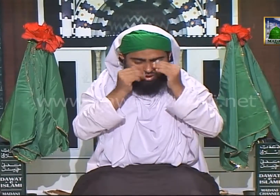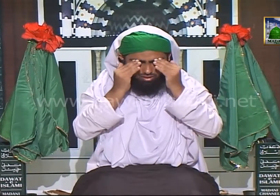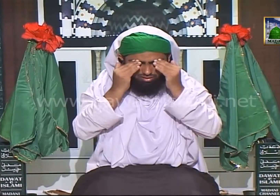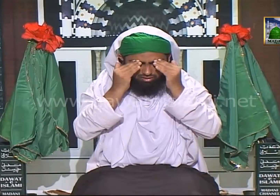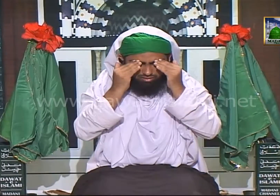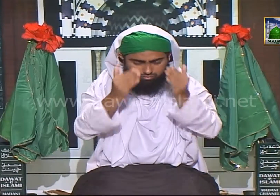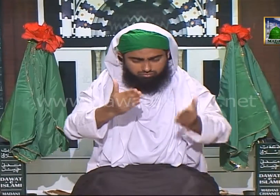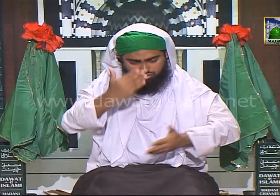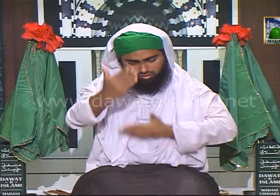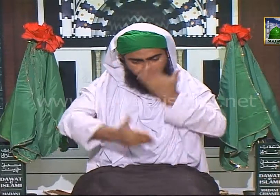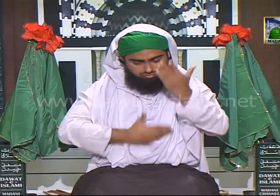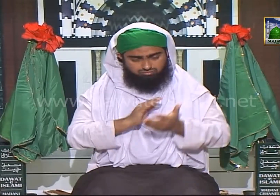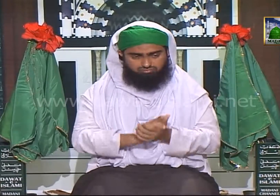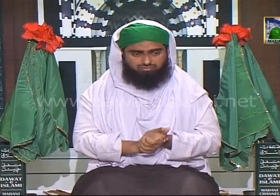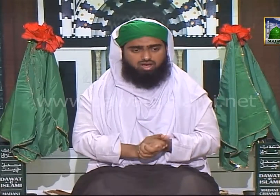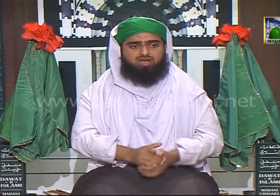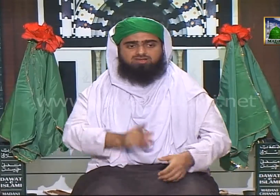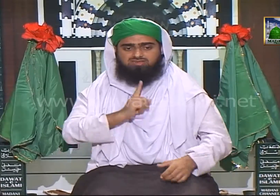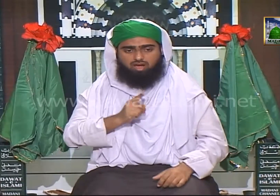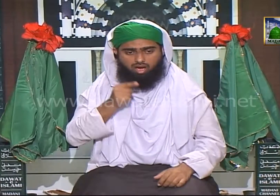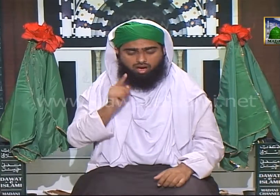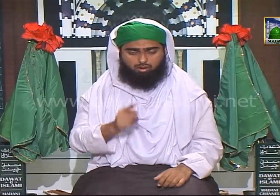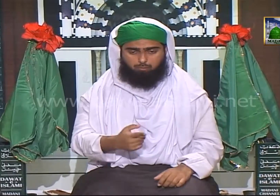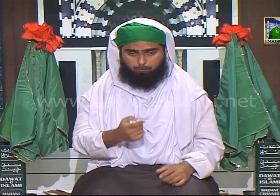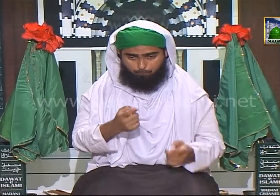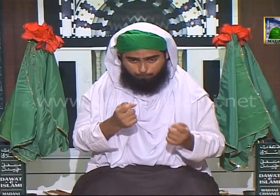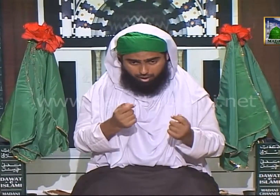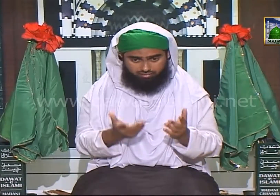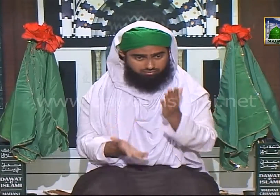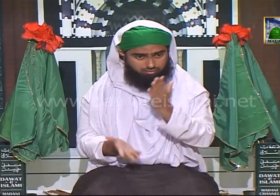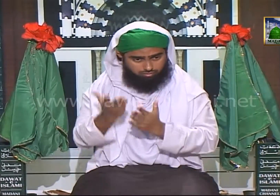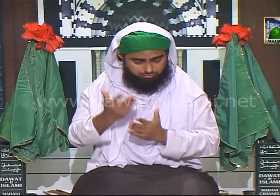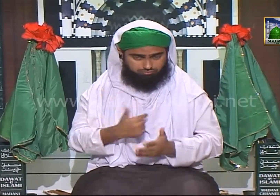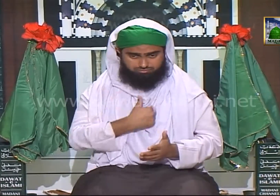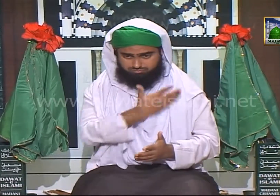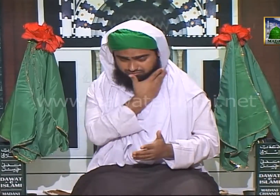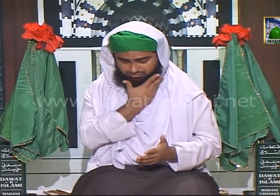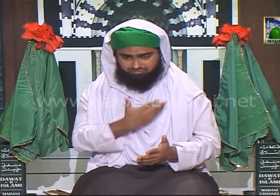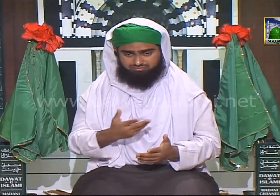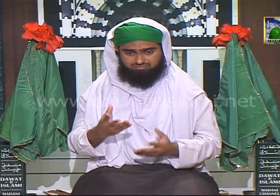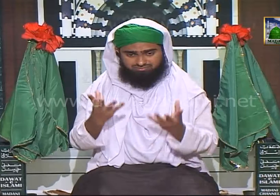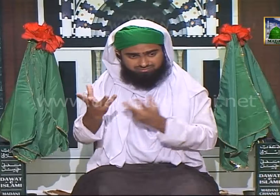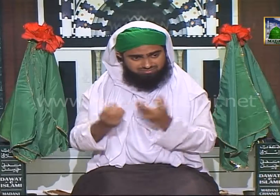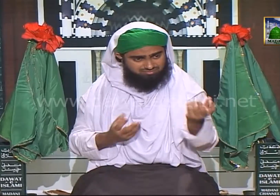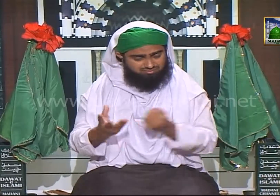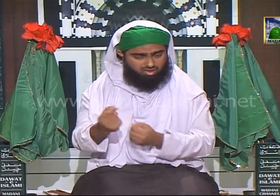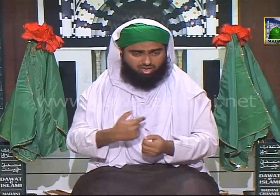علیہ وسلم کہ اگر یہ مال کمانے کے لیے جا رہا ہے کہ اس لیے کہ اس کے پاس خرچہ تو ہے لیکن یہ مال جمع کرے